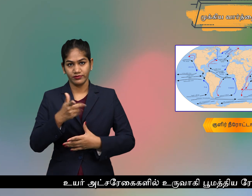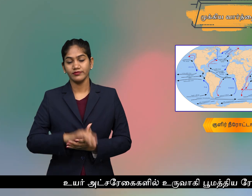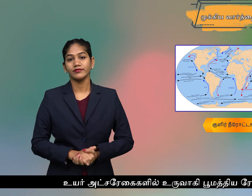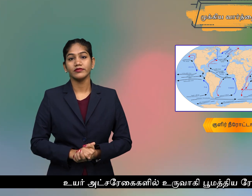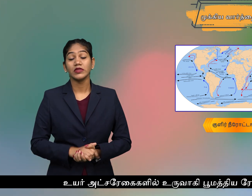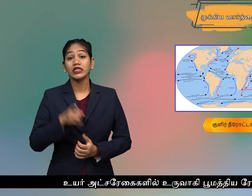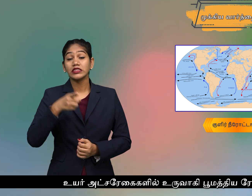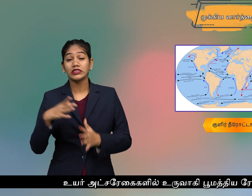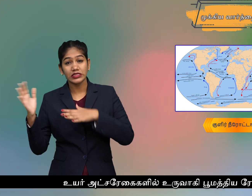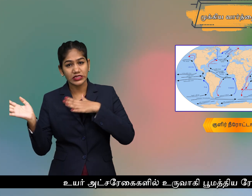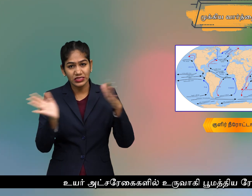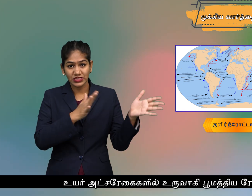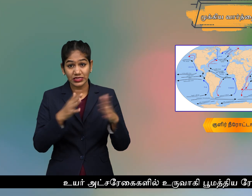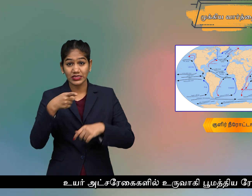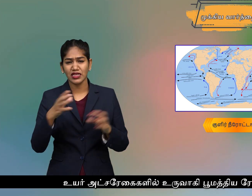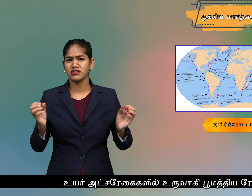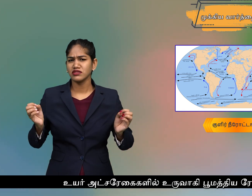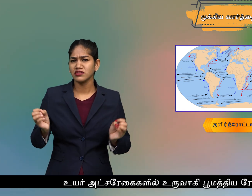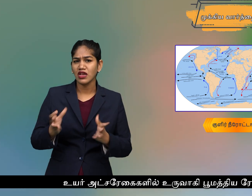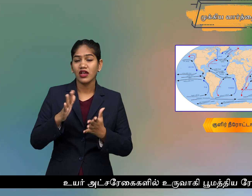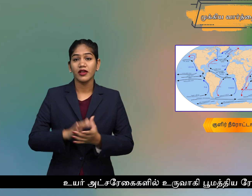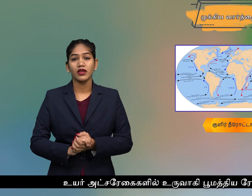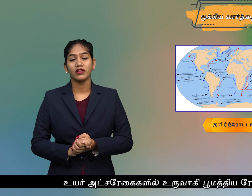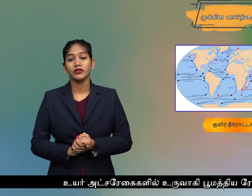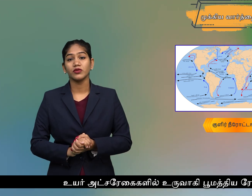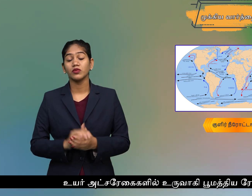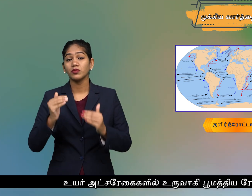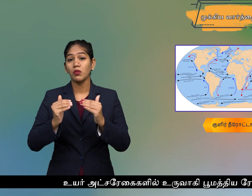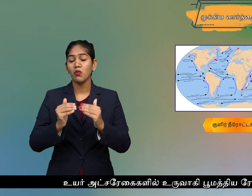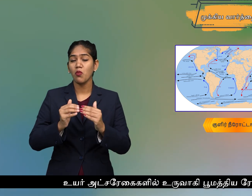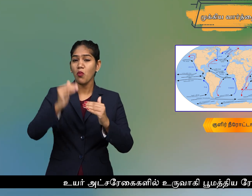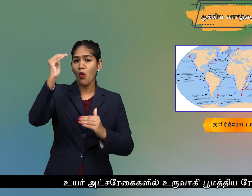உயர் அட்சரேகைகளில் உருவாகி பூமத்திய ரேகையை